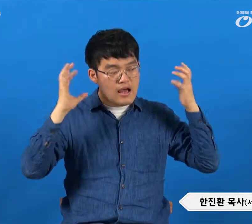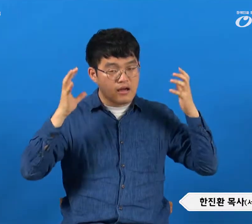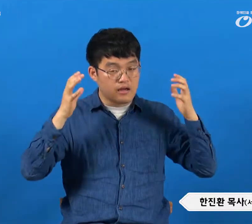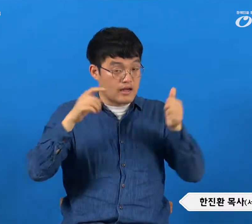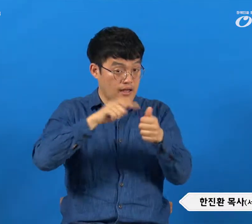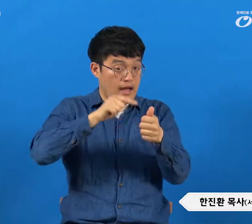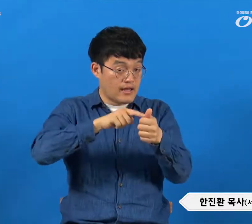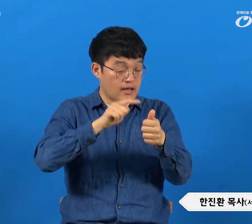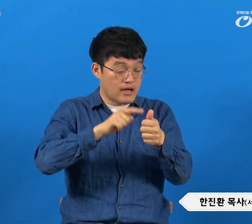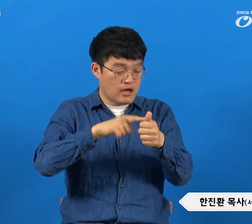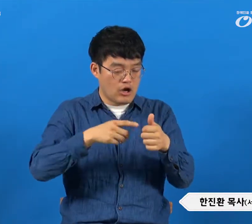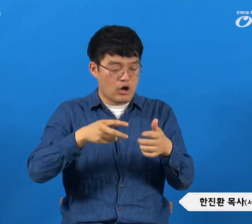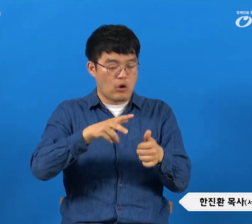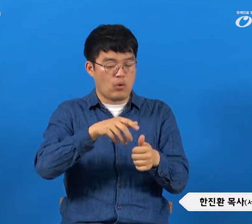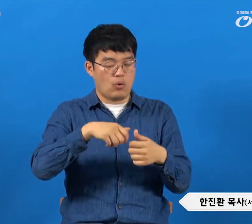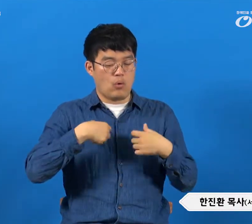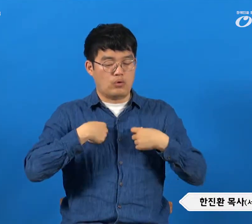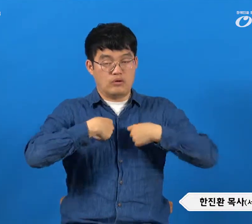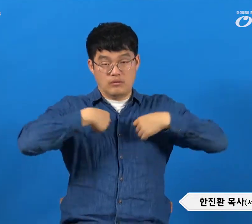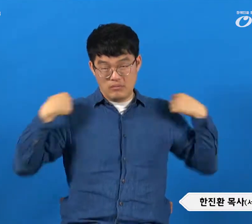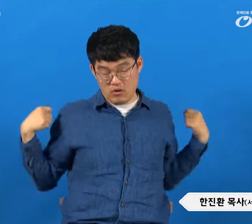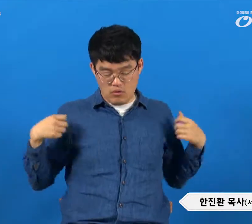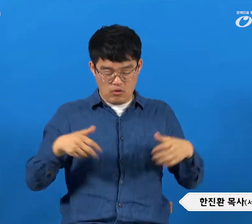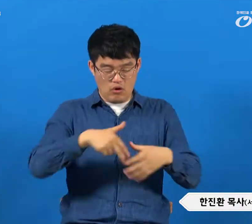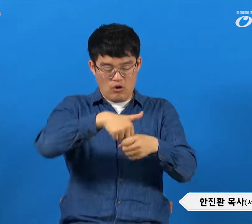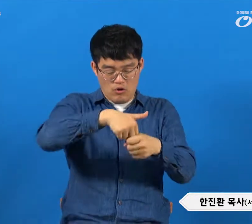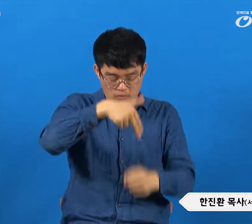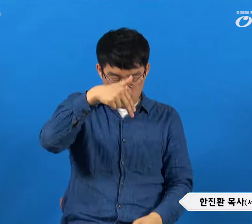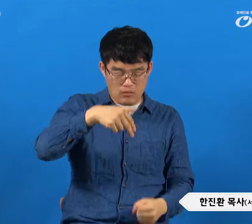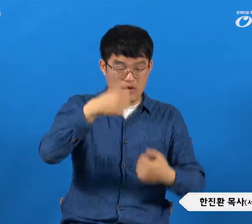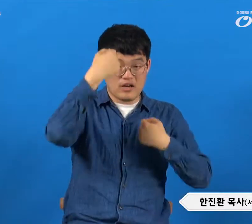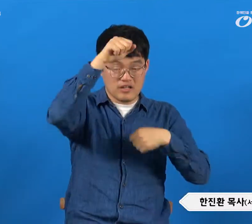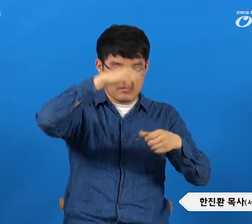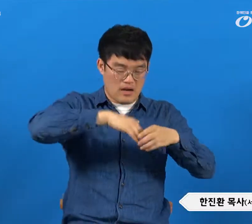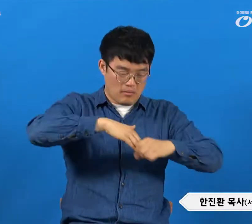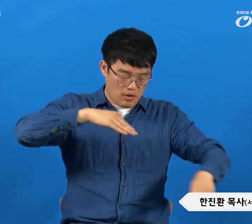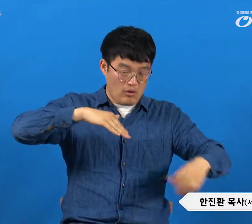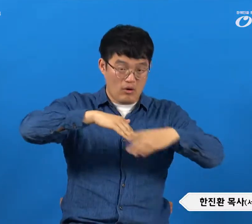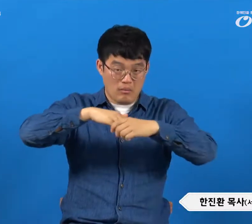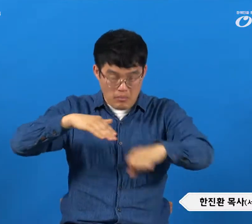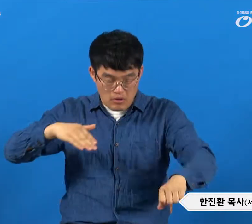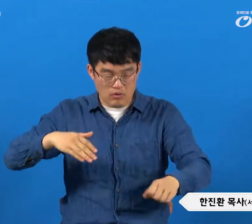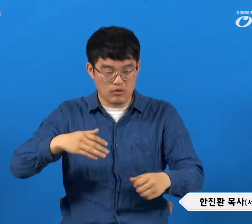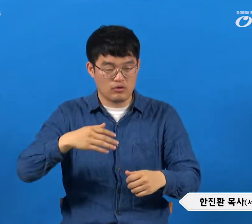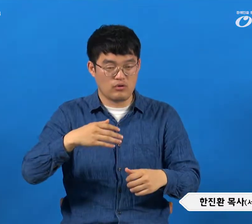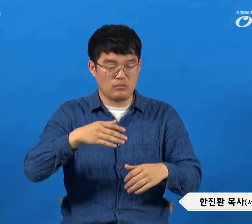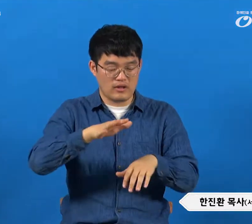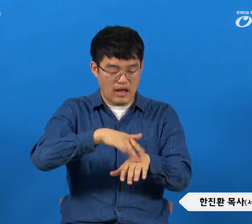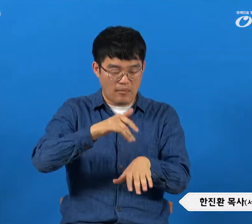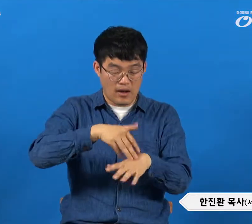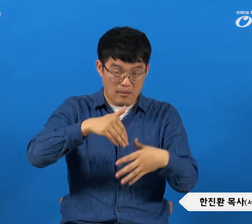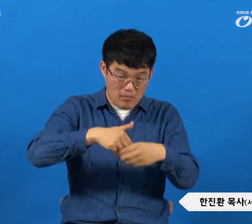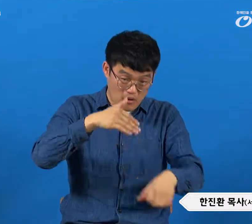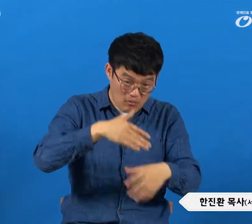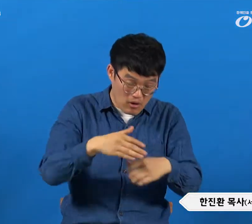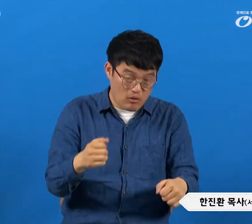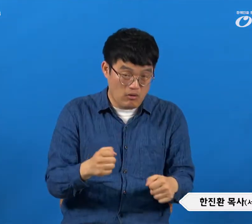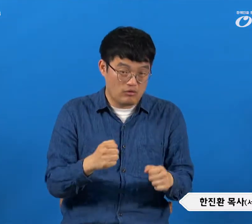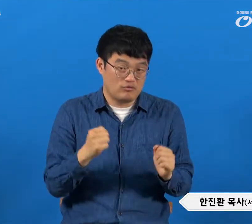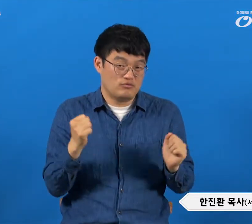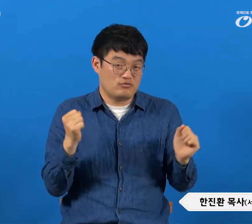벗기를 시작합니다. 옷을 완전히 홀랑 벗고 신발도 벗고 양말도 벗고